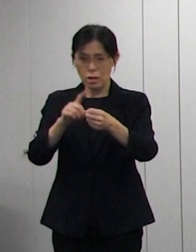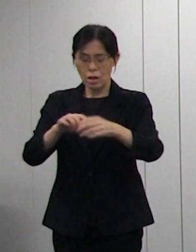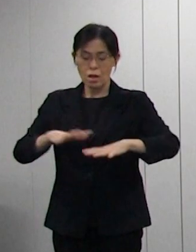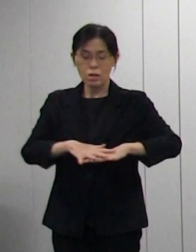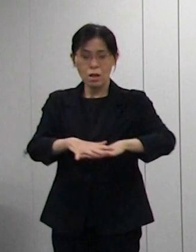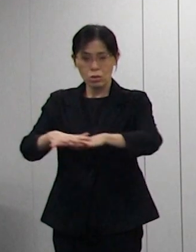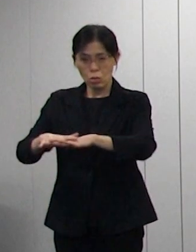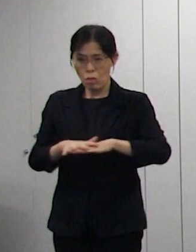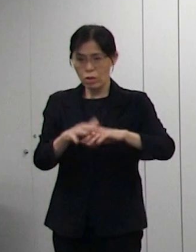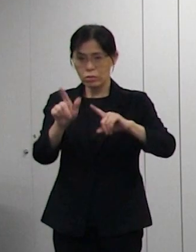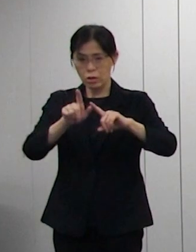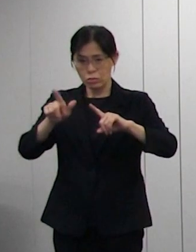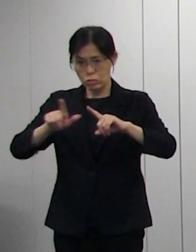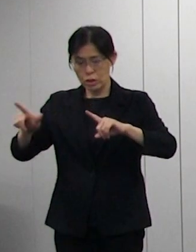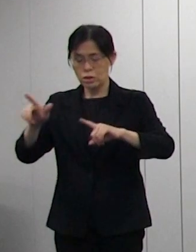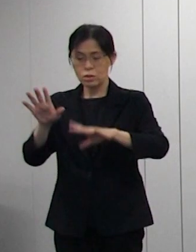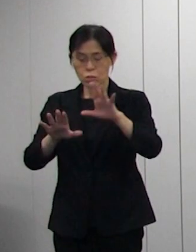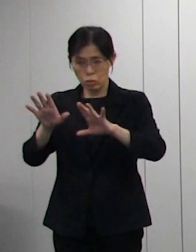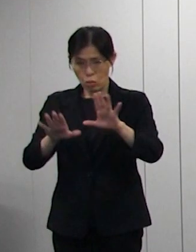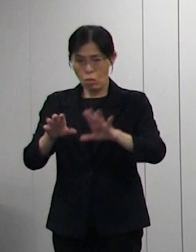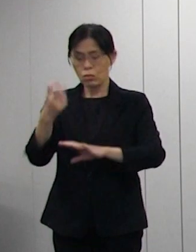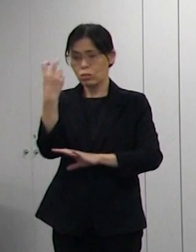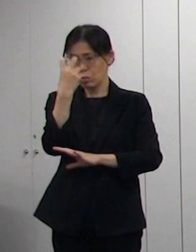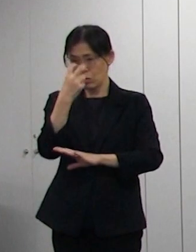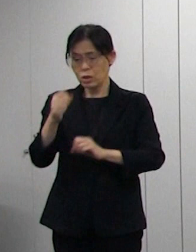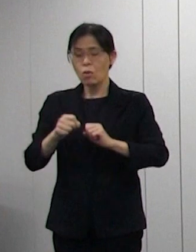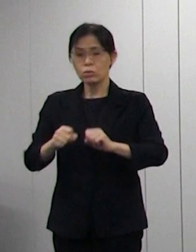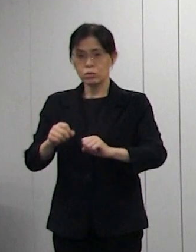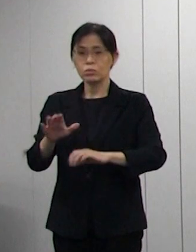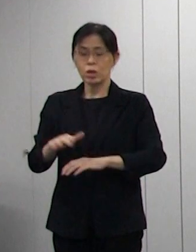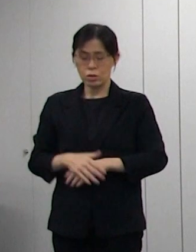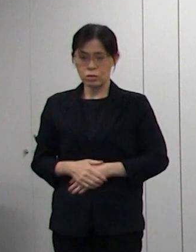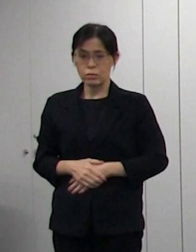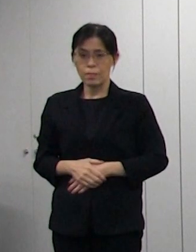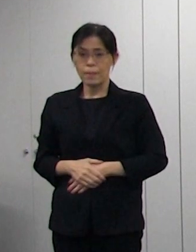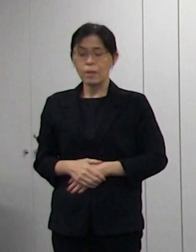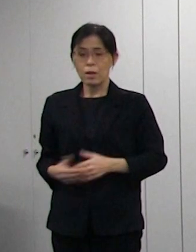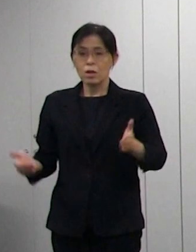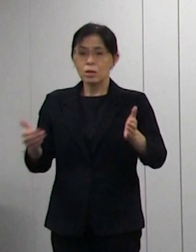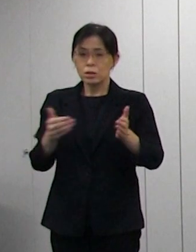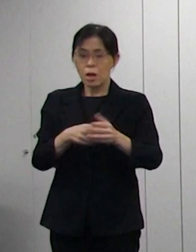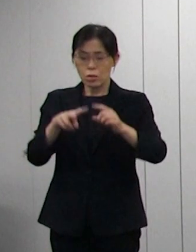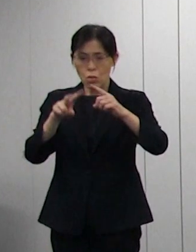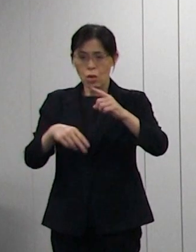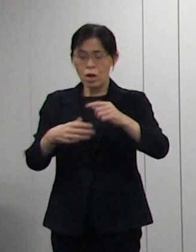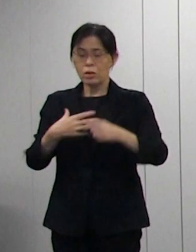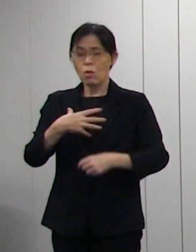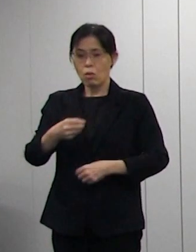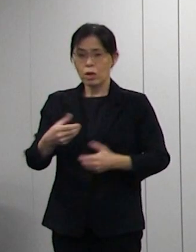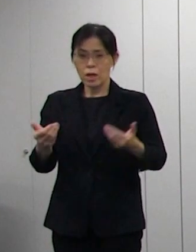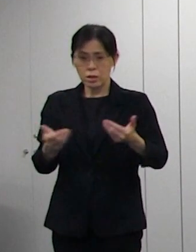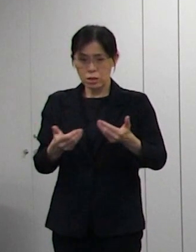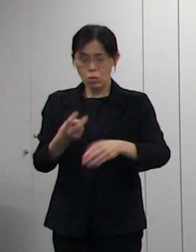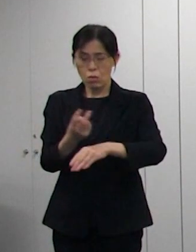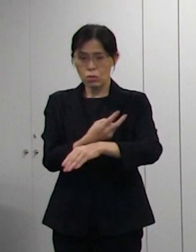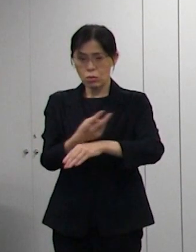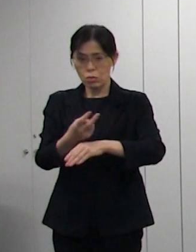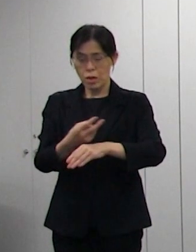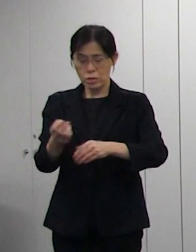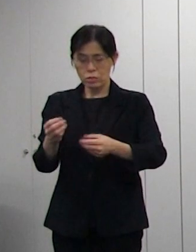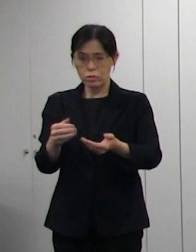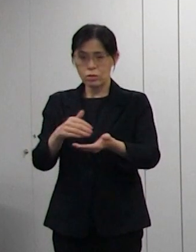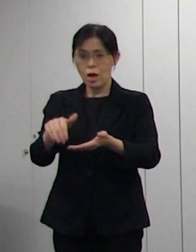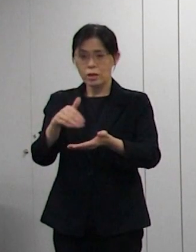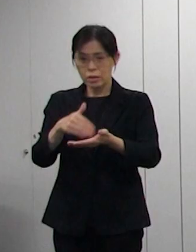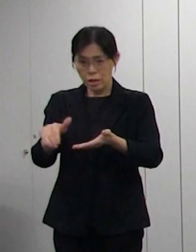況の調査等を行うものであります。最後に介護保険事業特別会計、保険事業